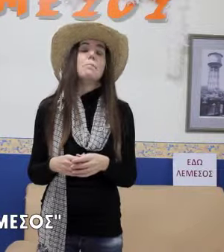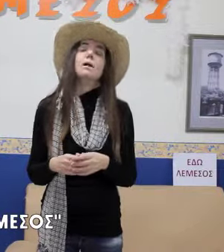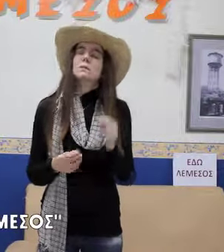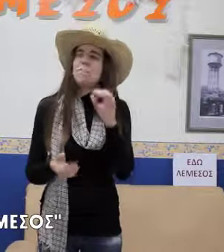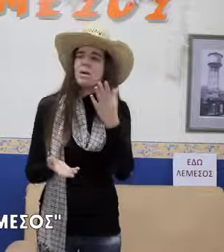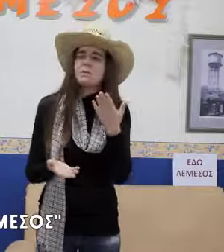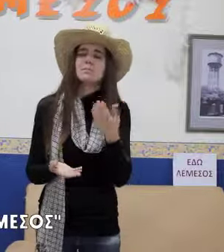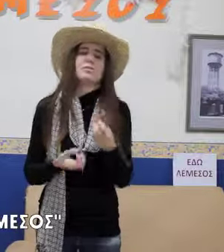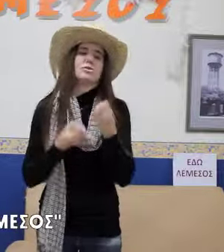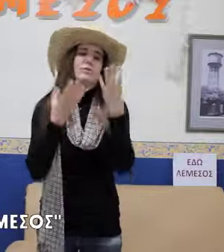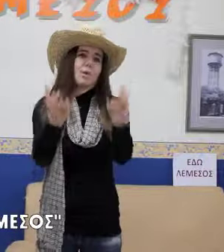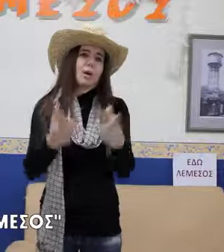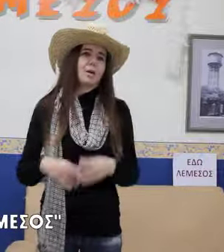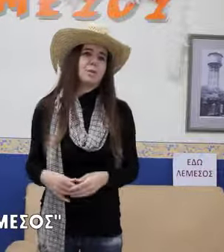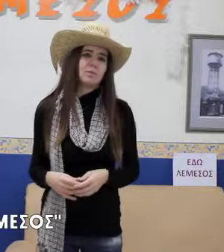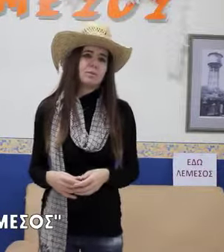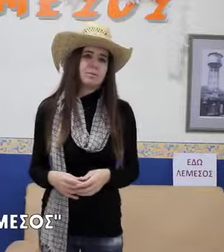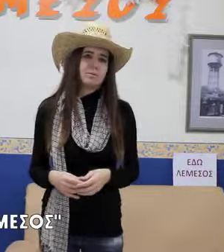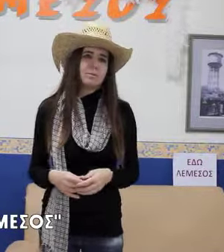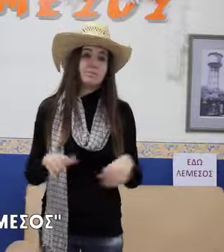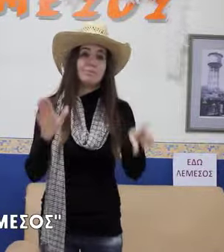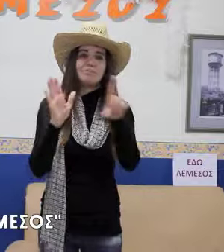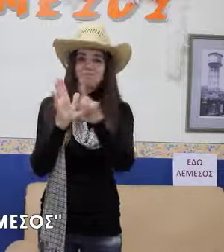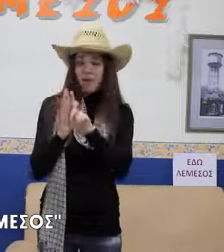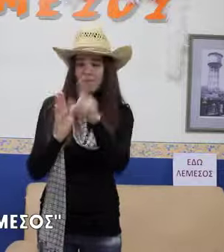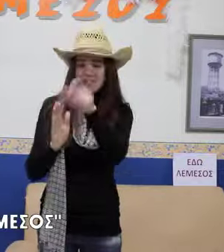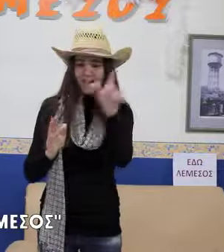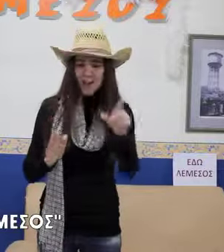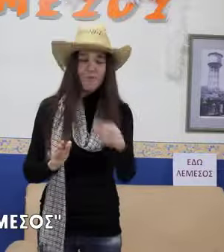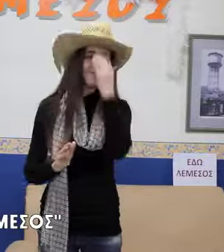τους στο Λεμεσιανό Καρναβάλι.